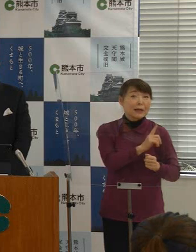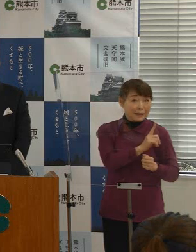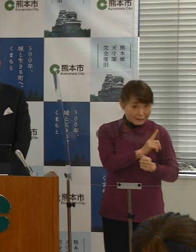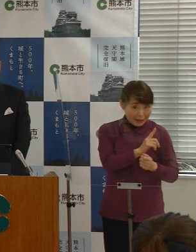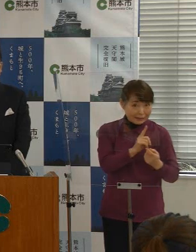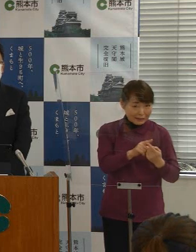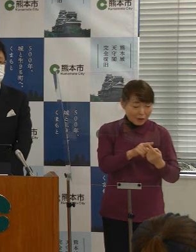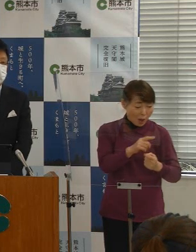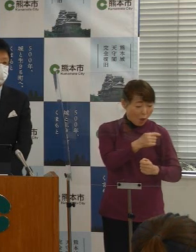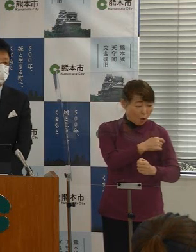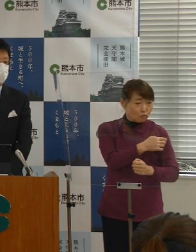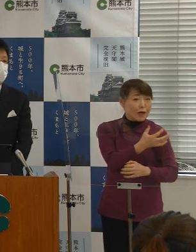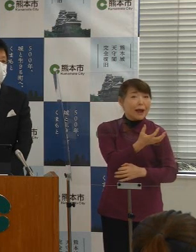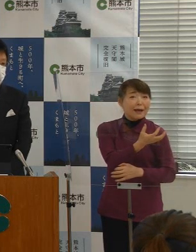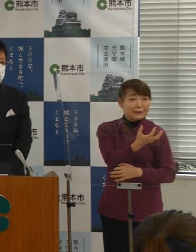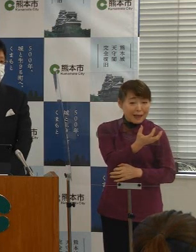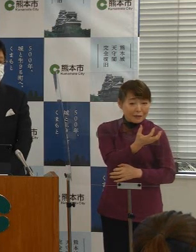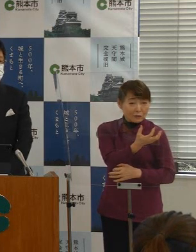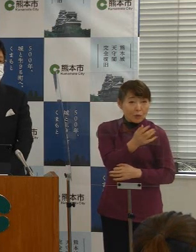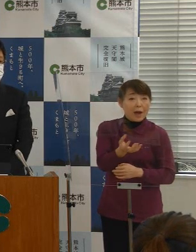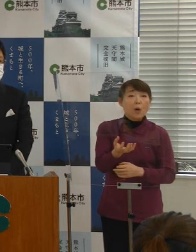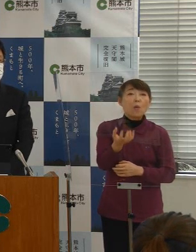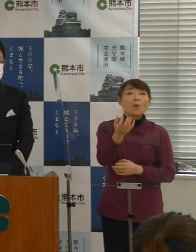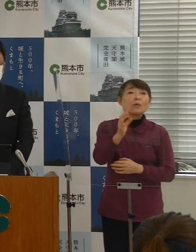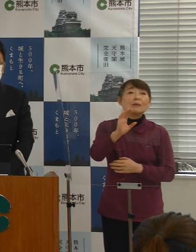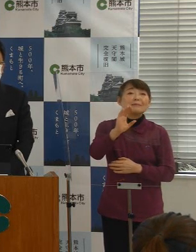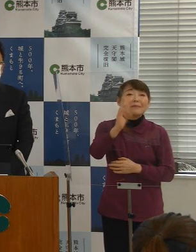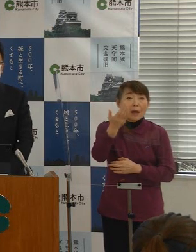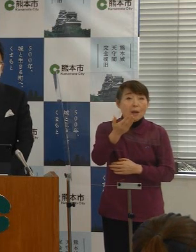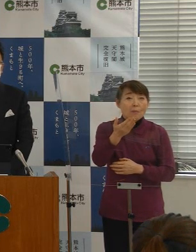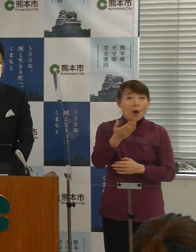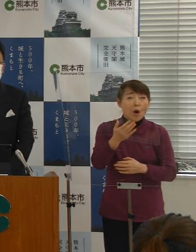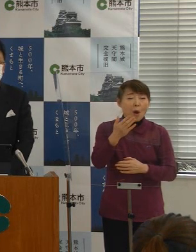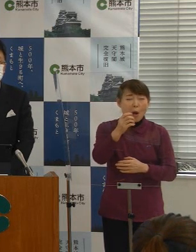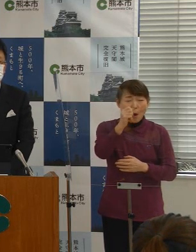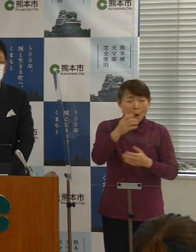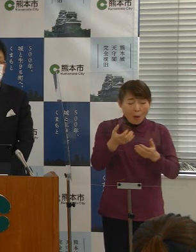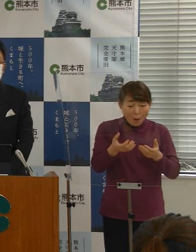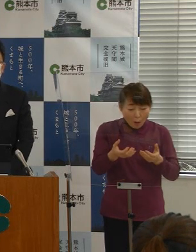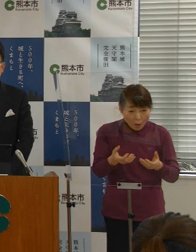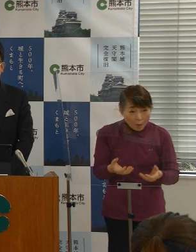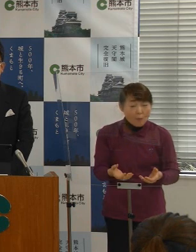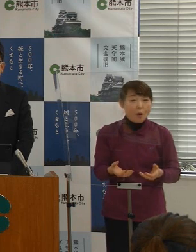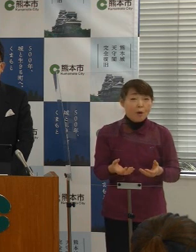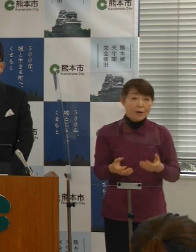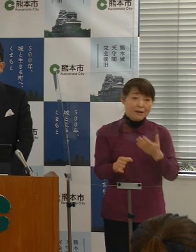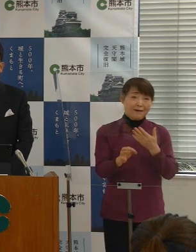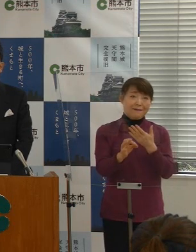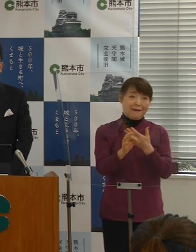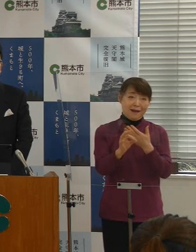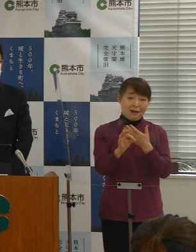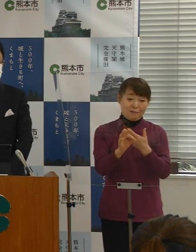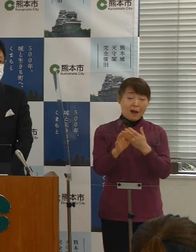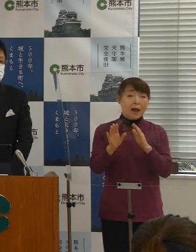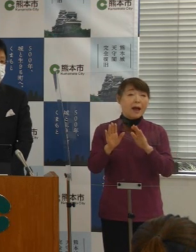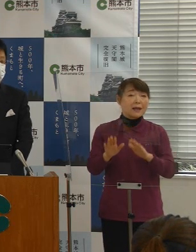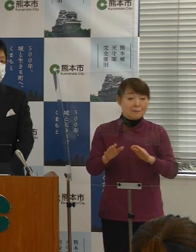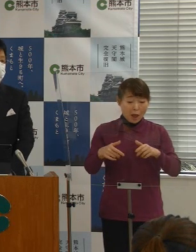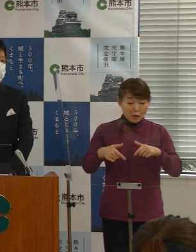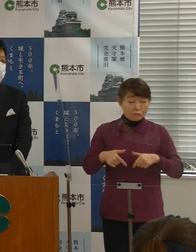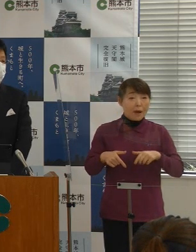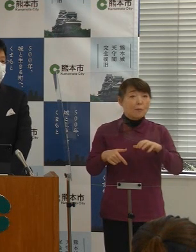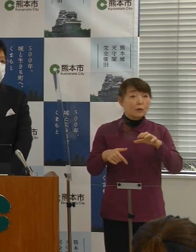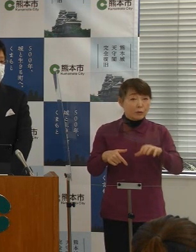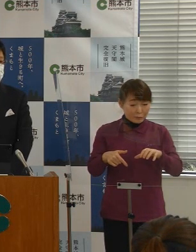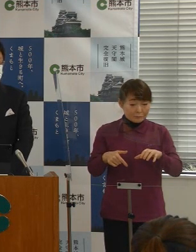が痛くなったりということはあっても、重篤なですね、事例につながるようなことは今現在熊本市で私の方にも